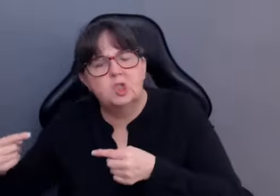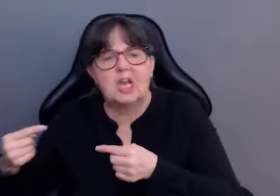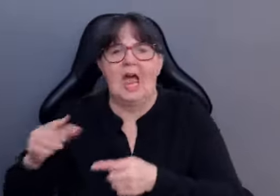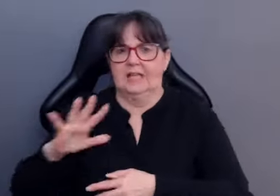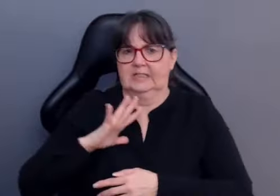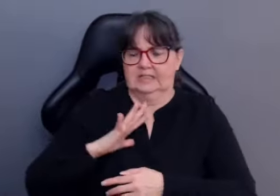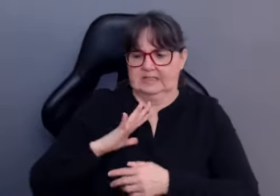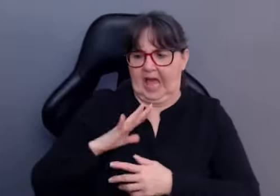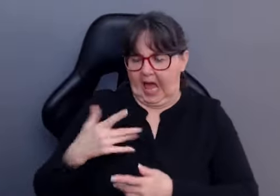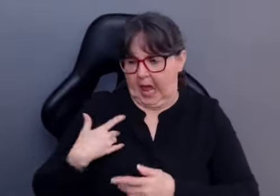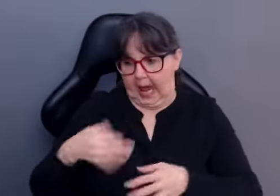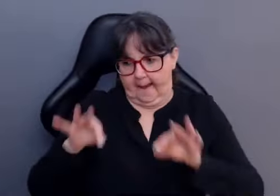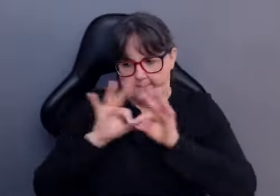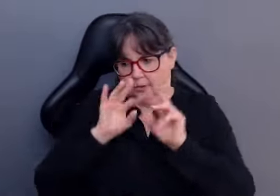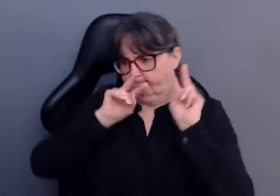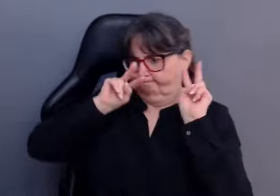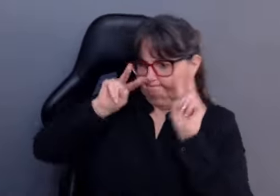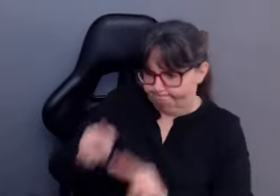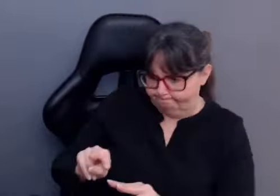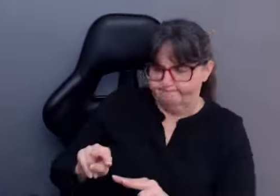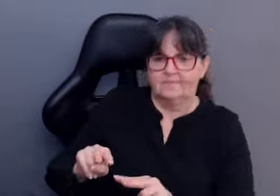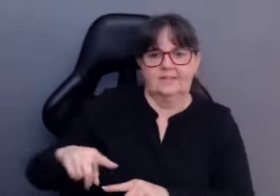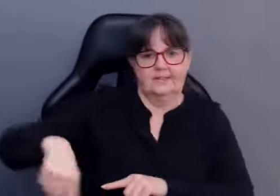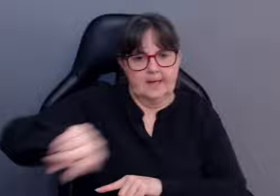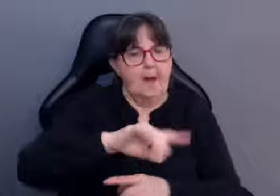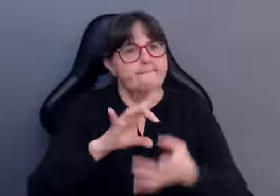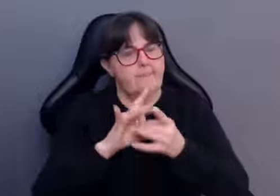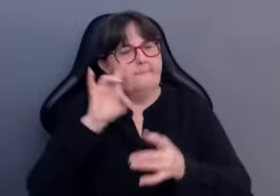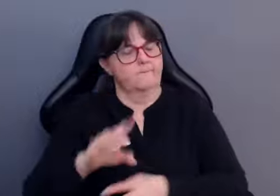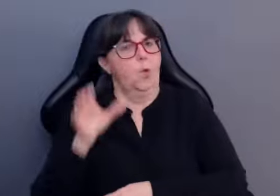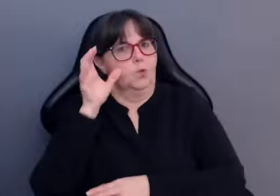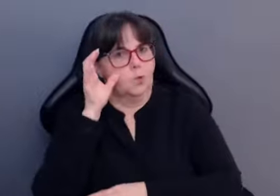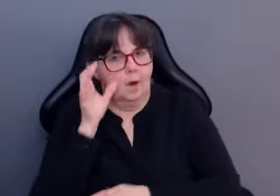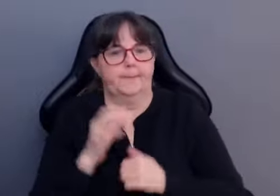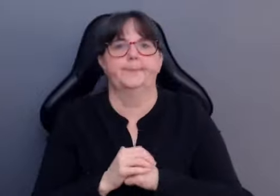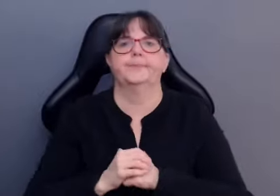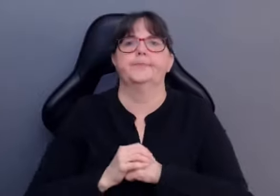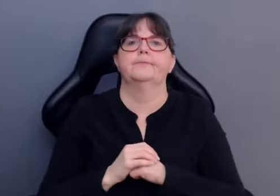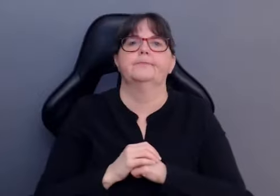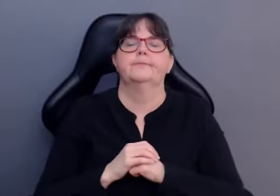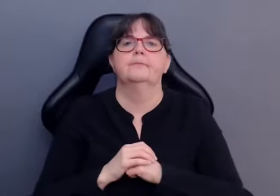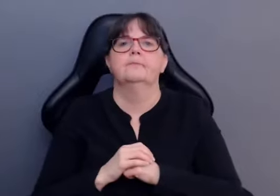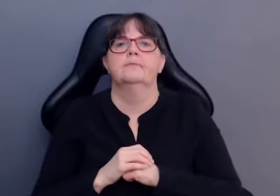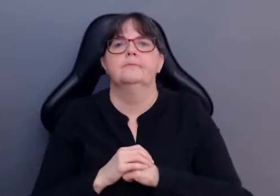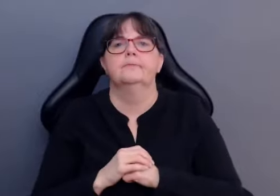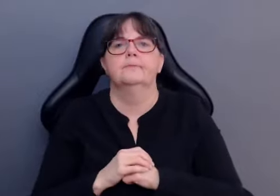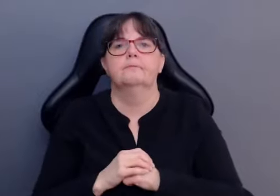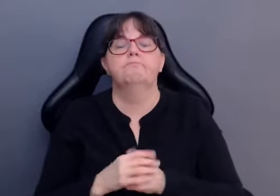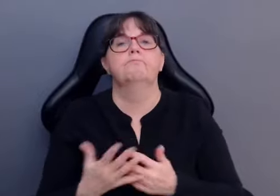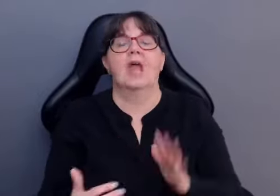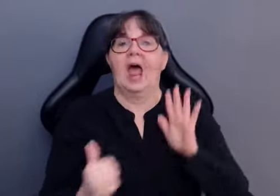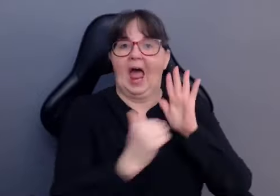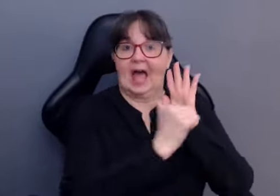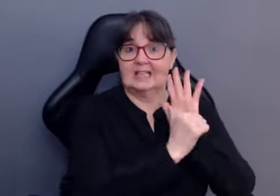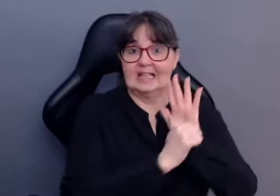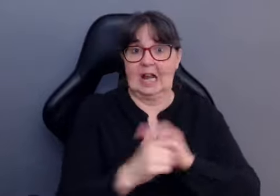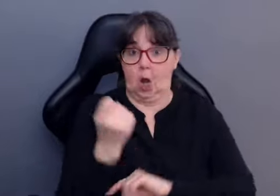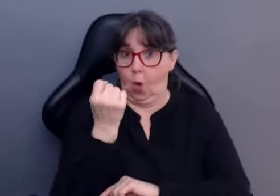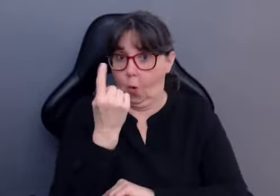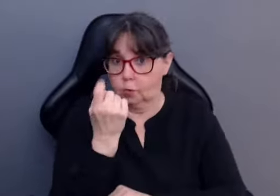être saisie une assemblée extraordinaire des membres. Article 11.